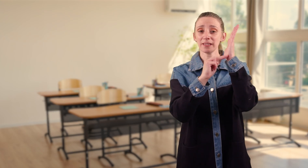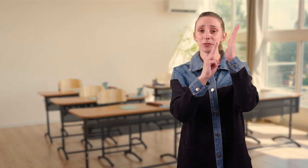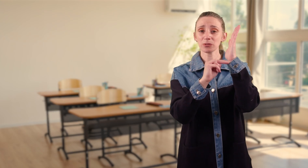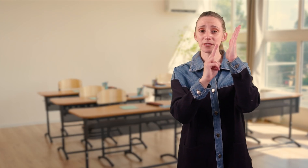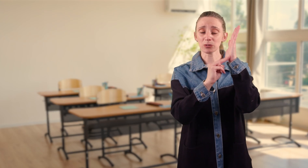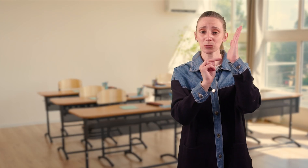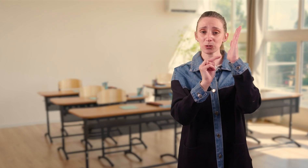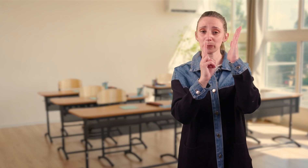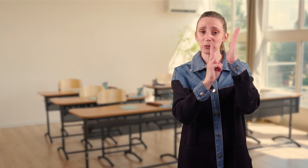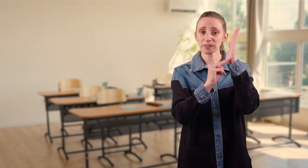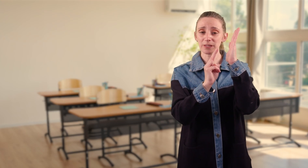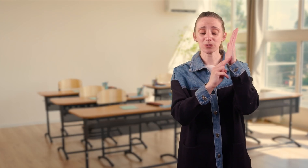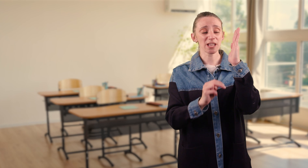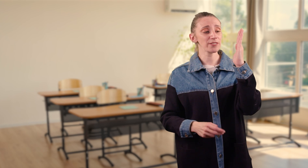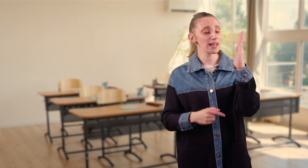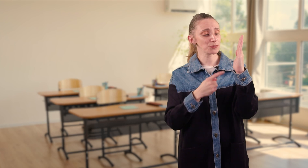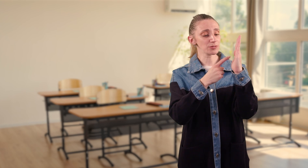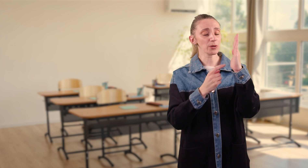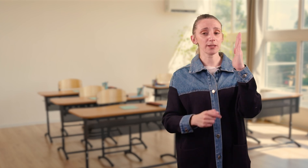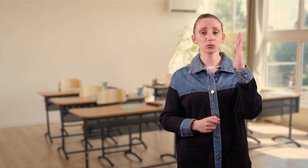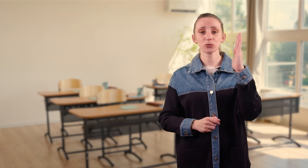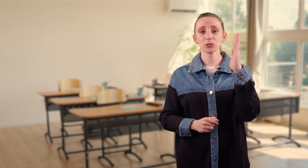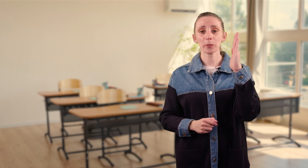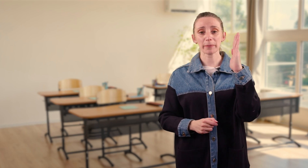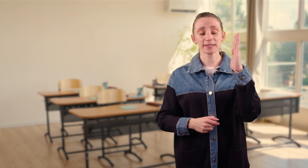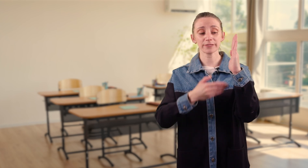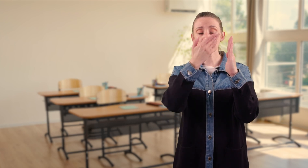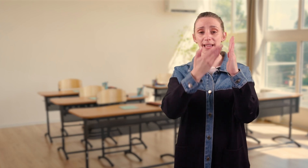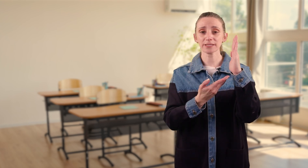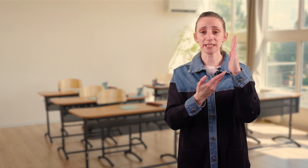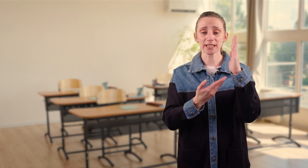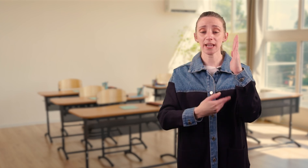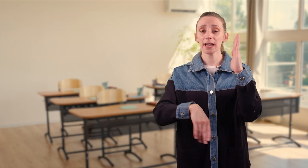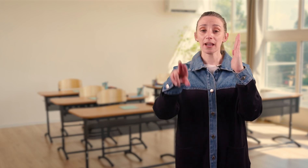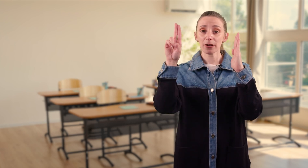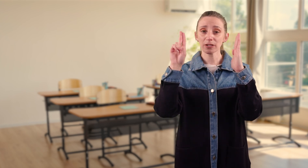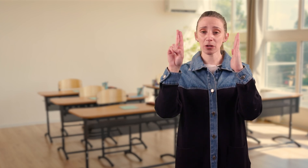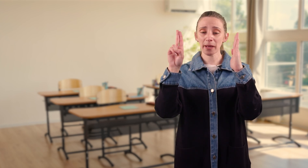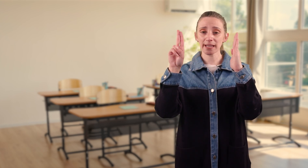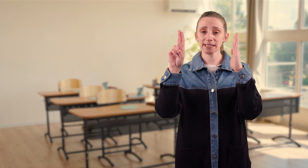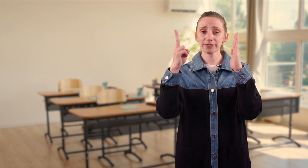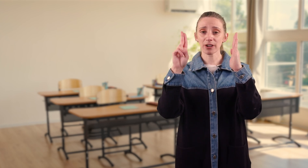Nîmes se disant donc comme ceci. Vous avez la configuration de votre main passive en calendrier. Votre main active